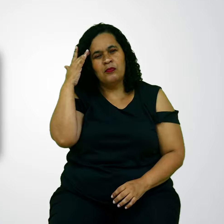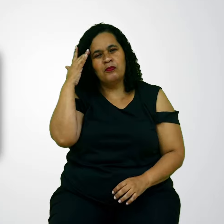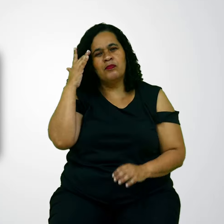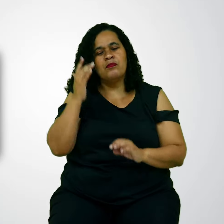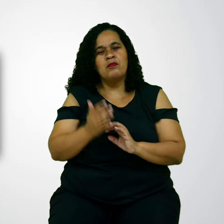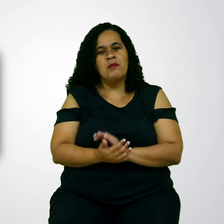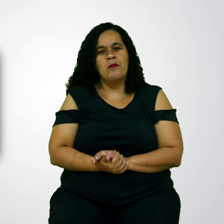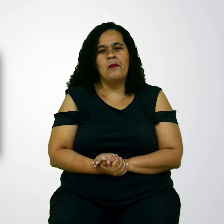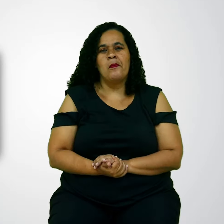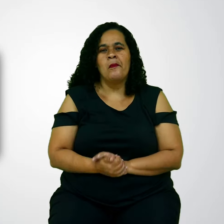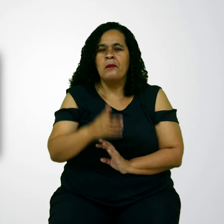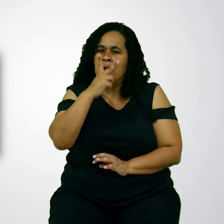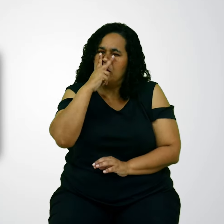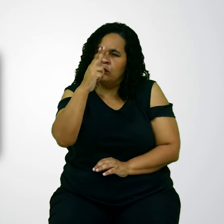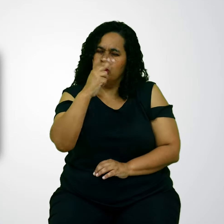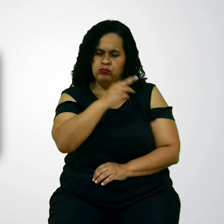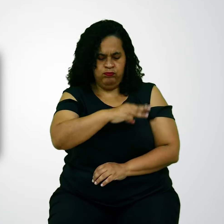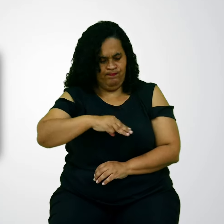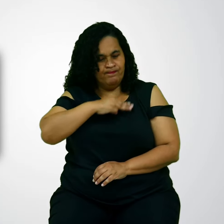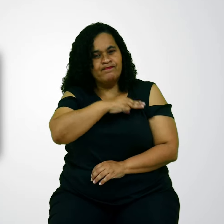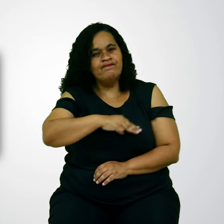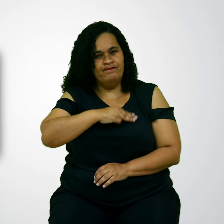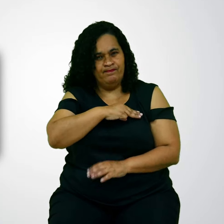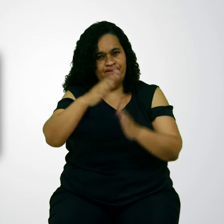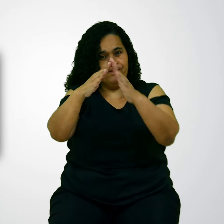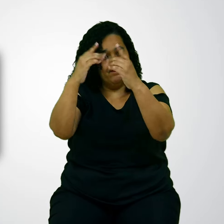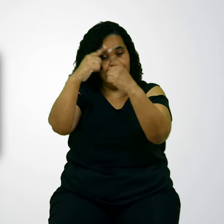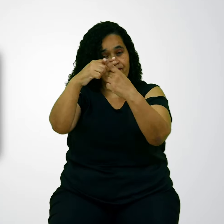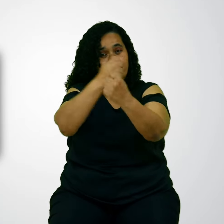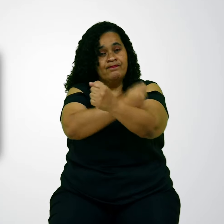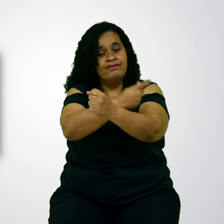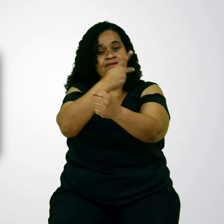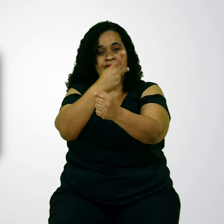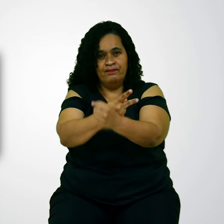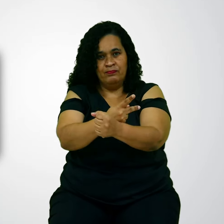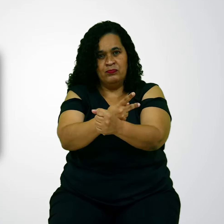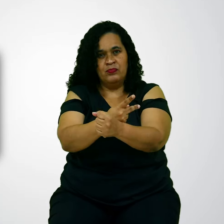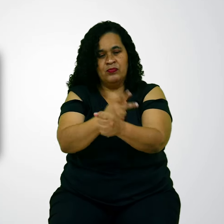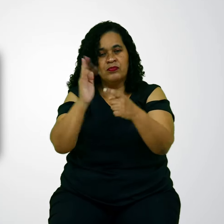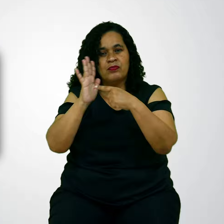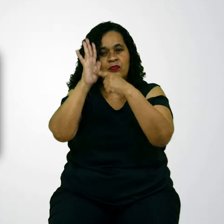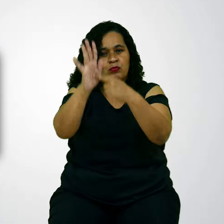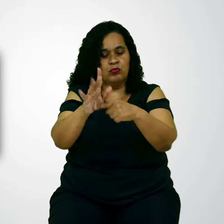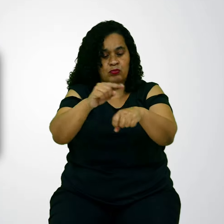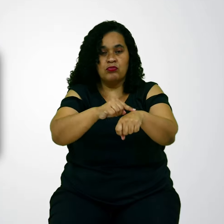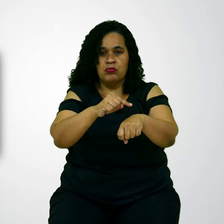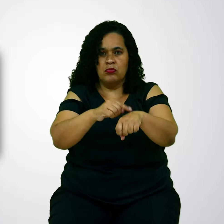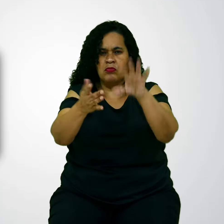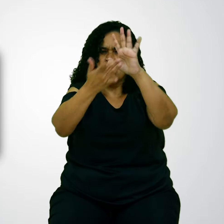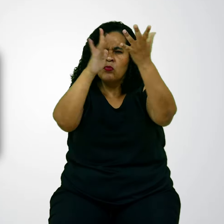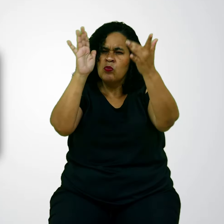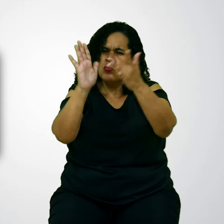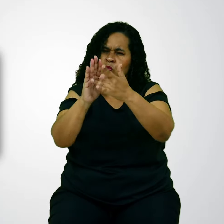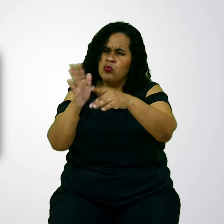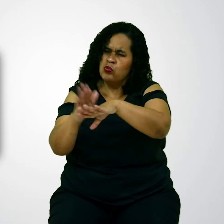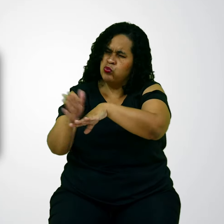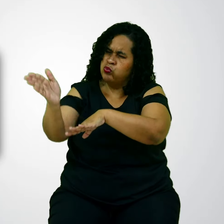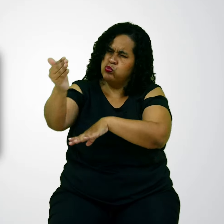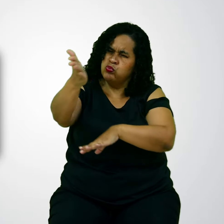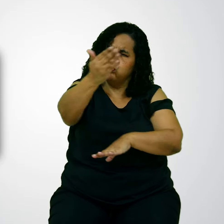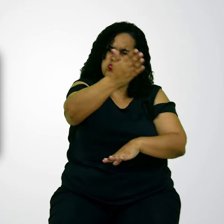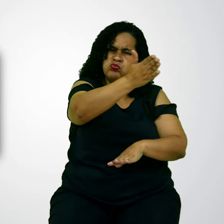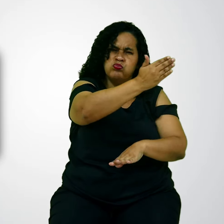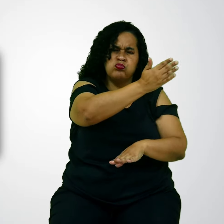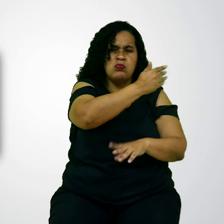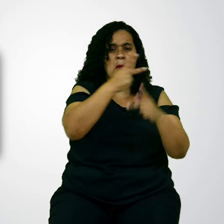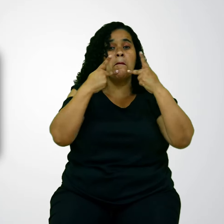missão da Igreja da Promessa é levar o Santo Evangelho a todas as pessoas neste tempo. Jesus está nos chamando para pregar a mensagem do